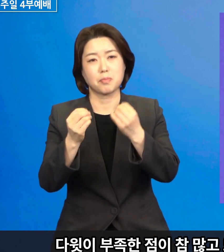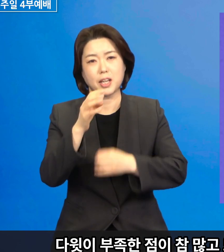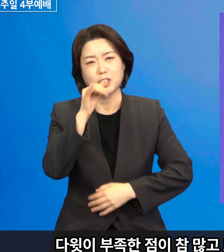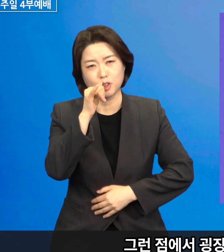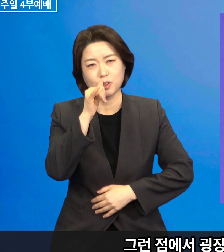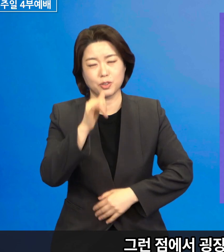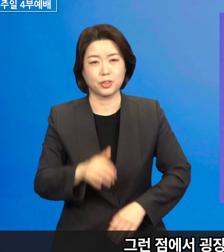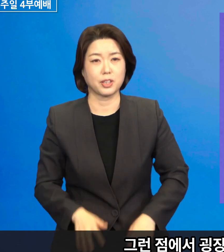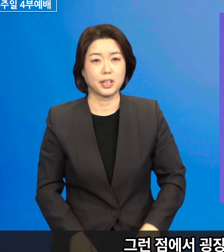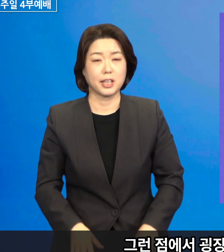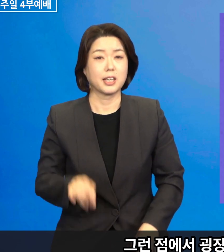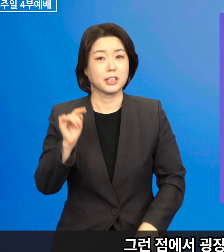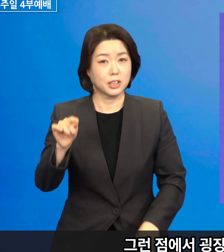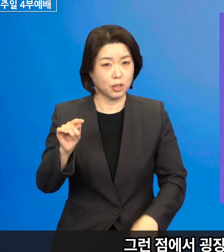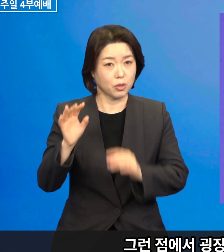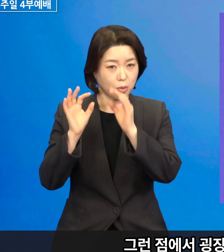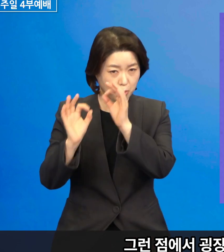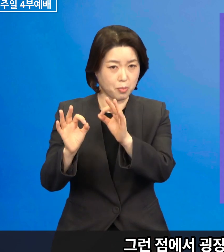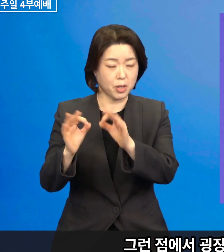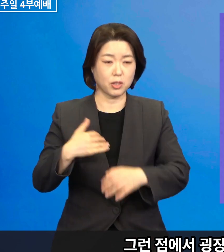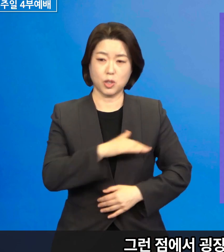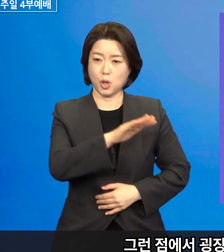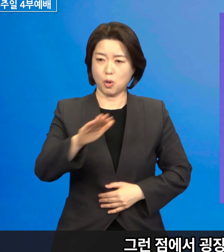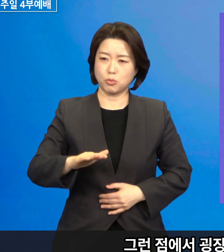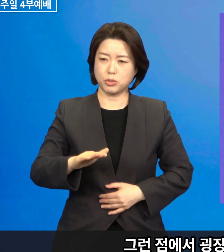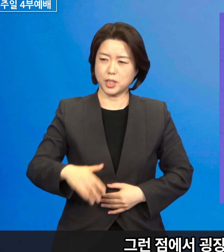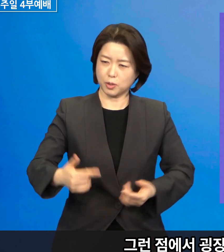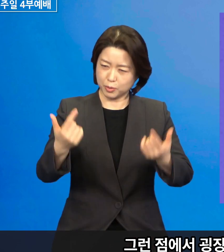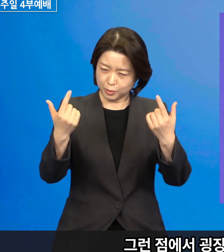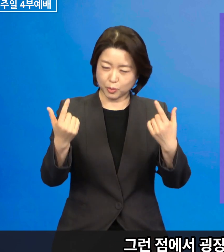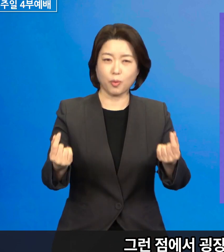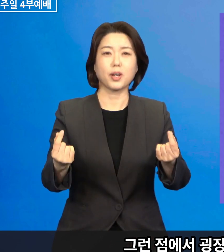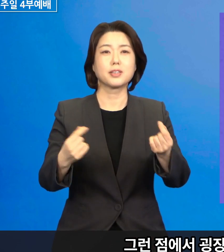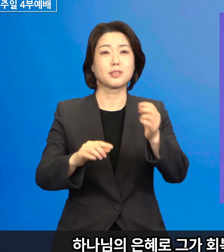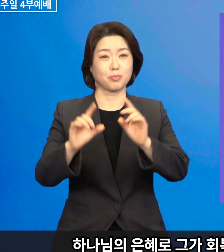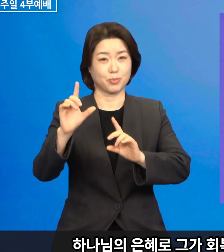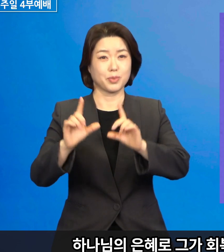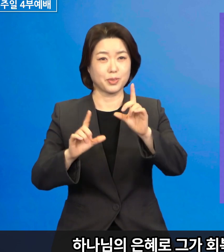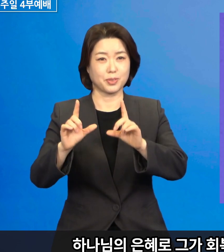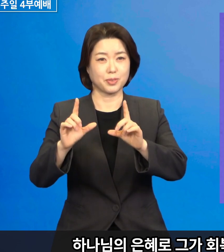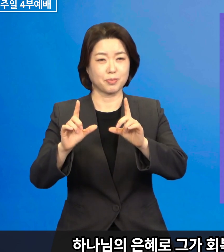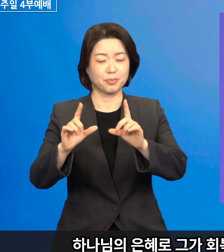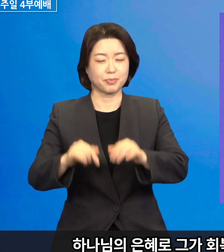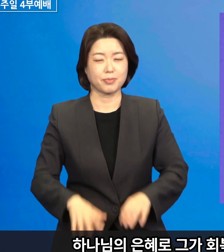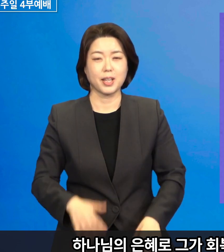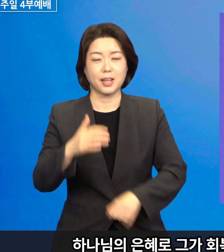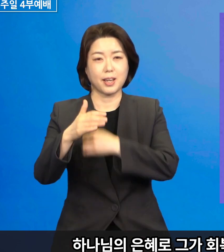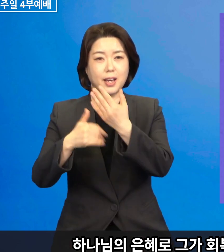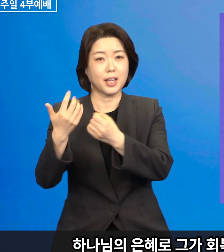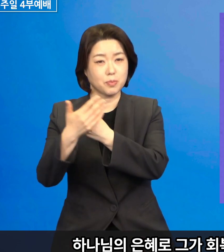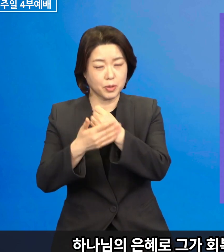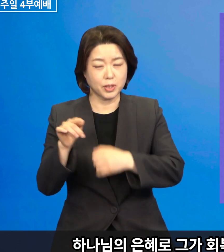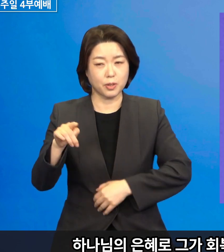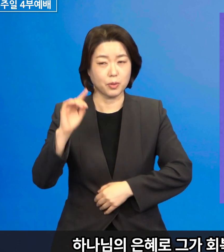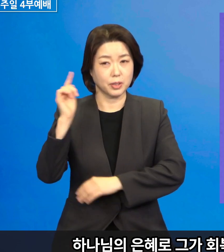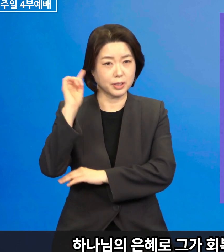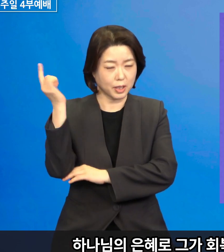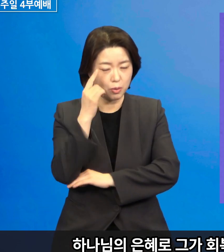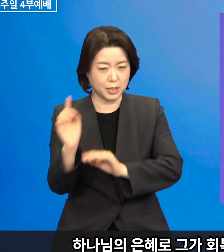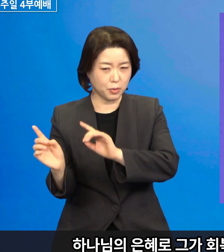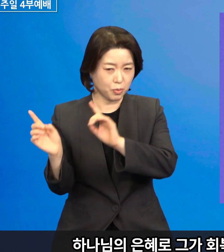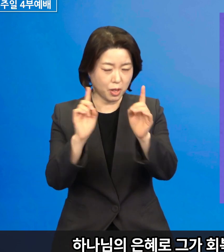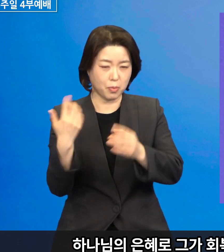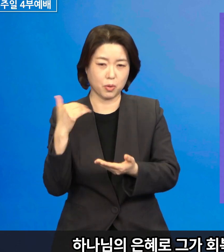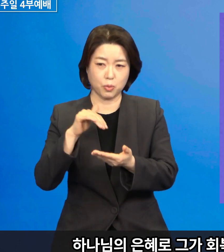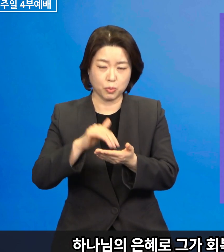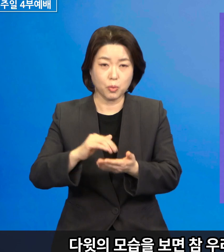넘어지고 그런 점에서 굉장히 우리를 닮아 있죠. 하나님의 은혜로 그가 회복이 되어서